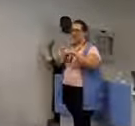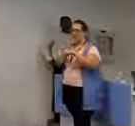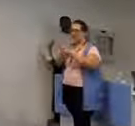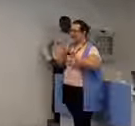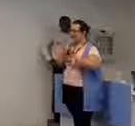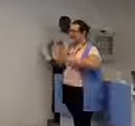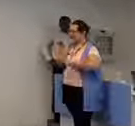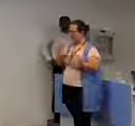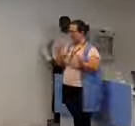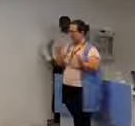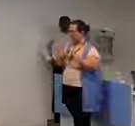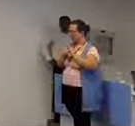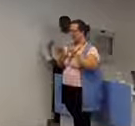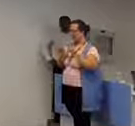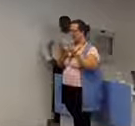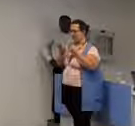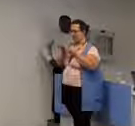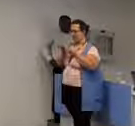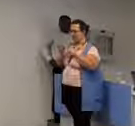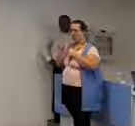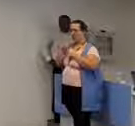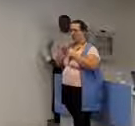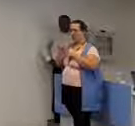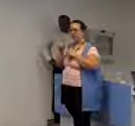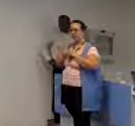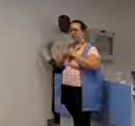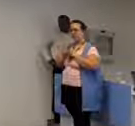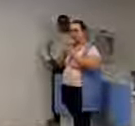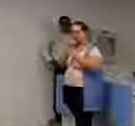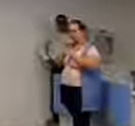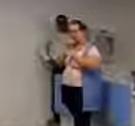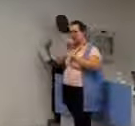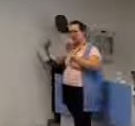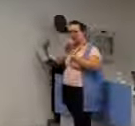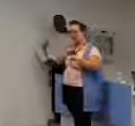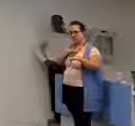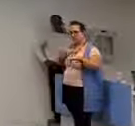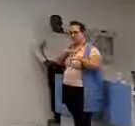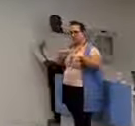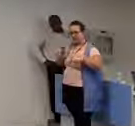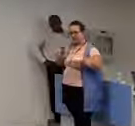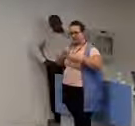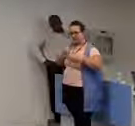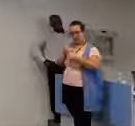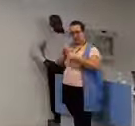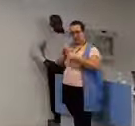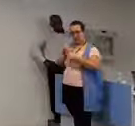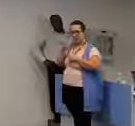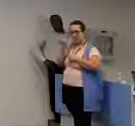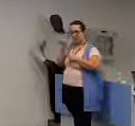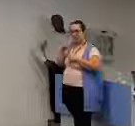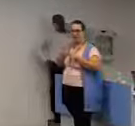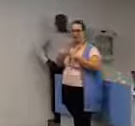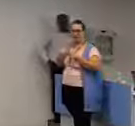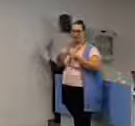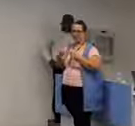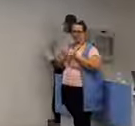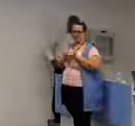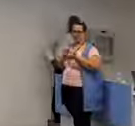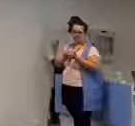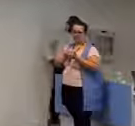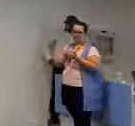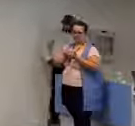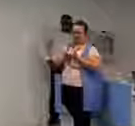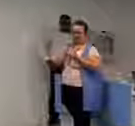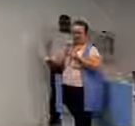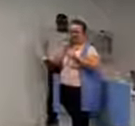dela dentro da ferramenta e correr todo o risco disso se mover, de trazer uma falta de rigidez, né? De